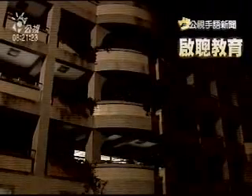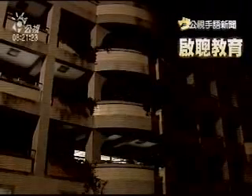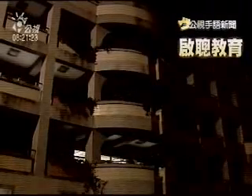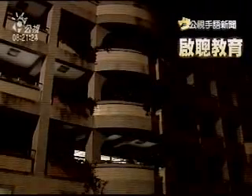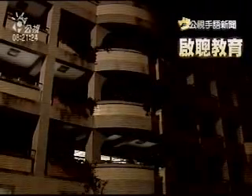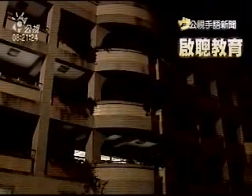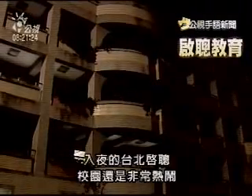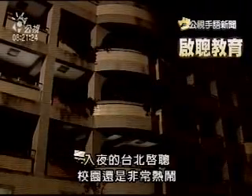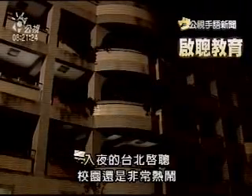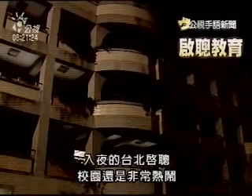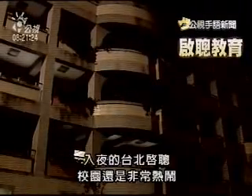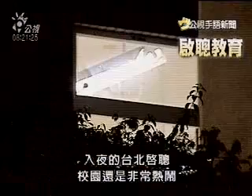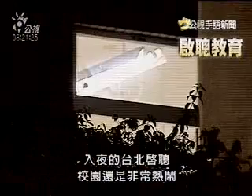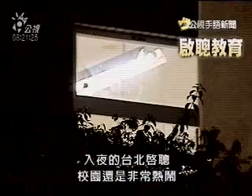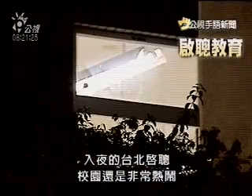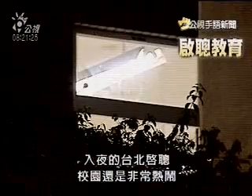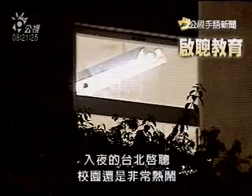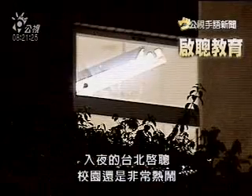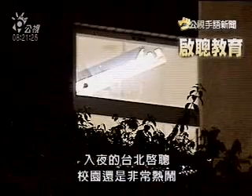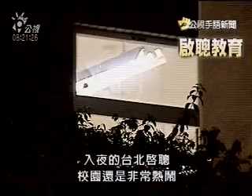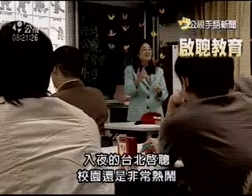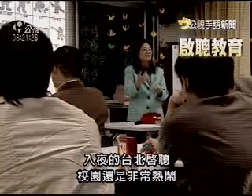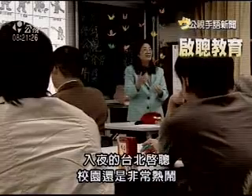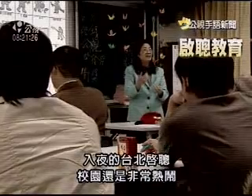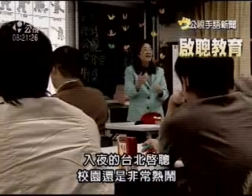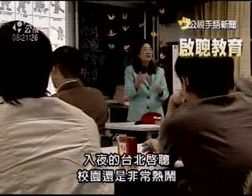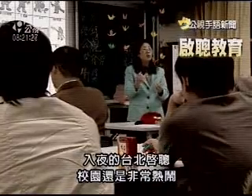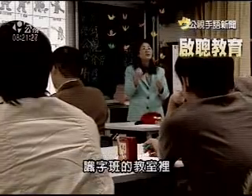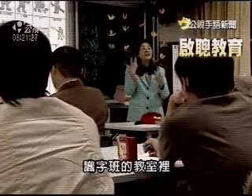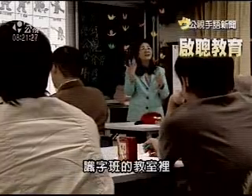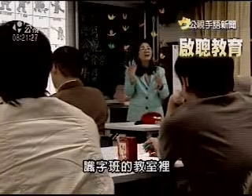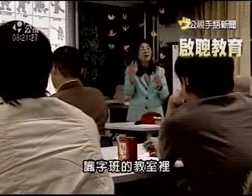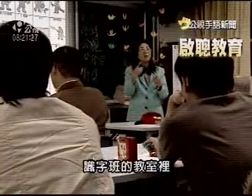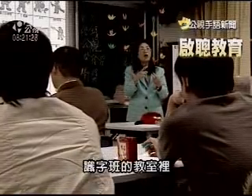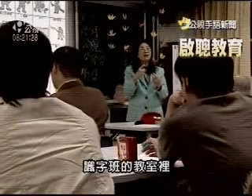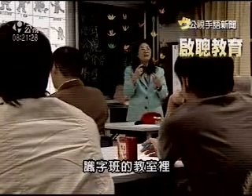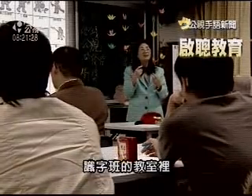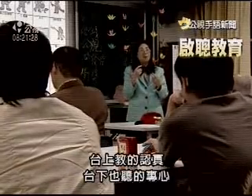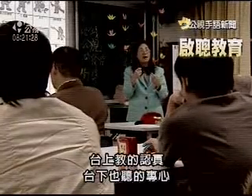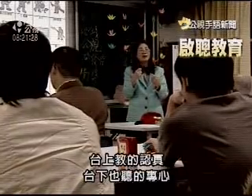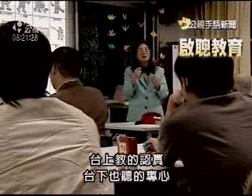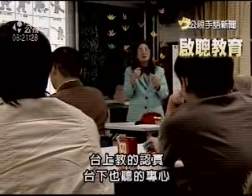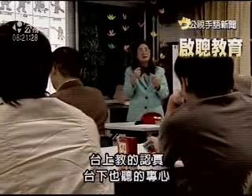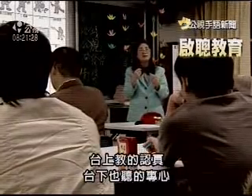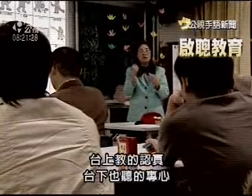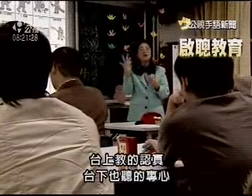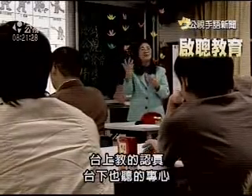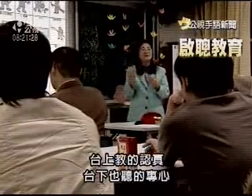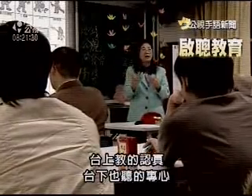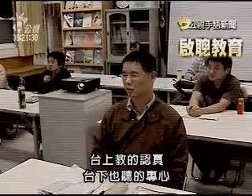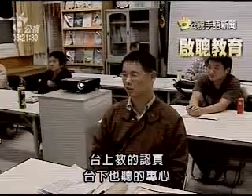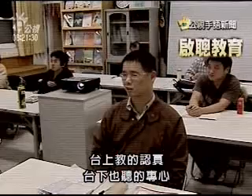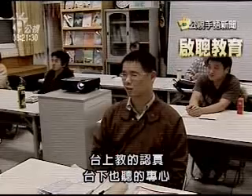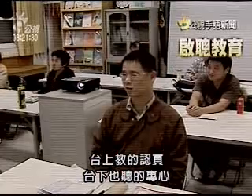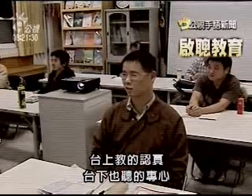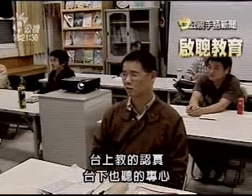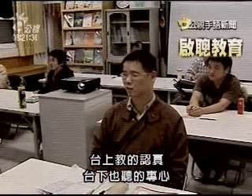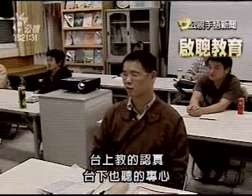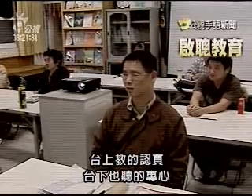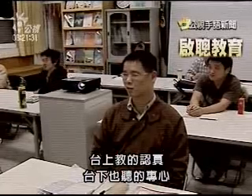入夜的台北启聪校园还是非常热闹，识字班的教室里，台上教的认真，台下也听得专心。